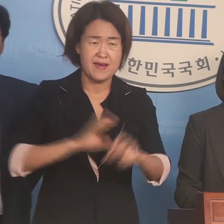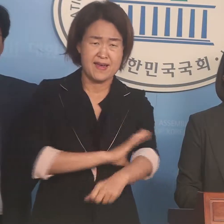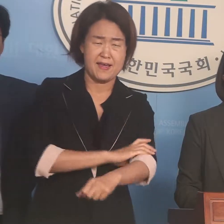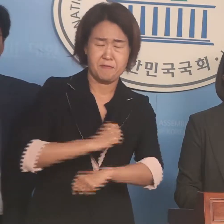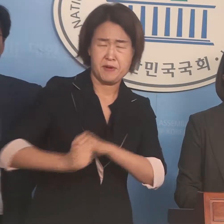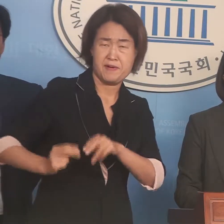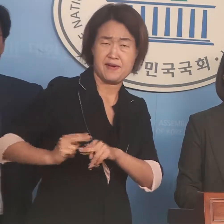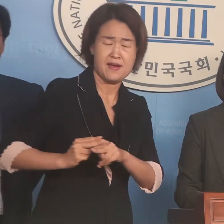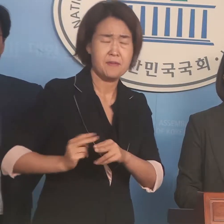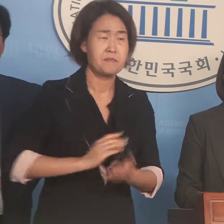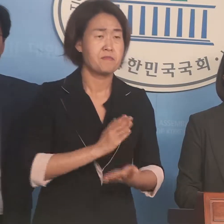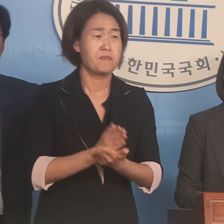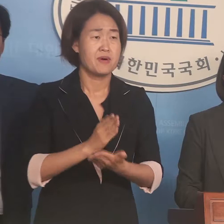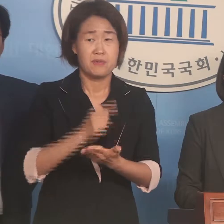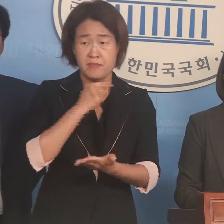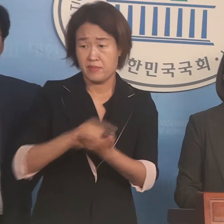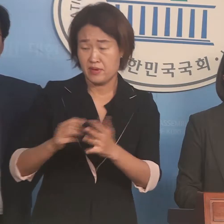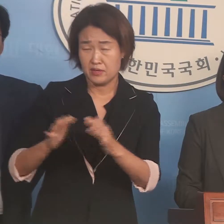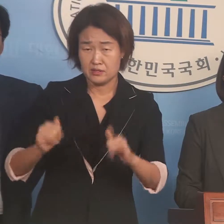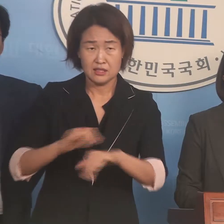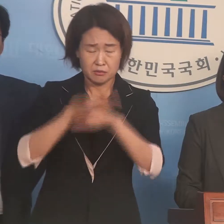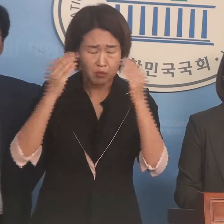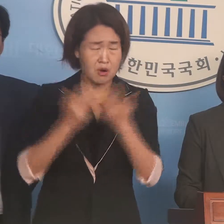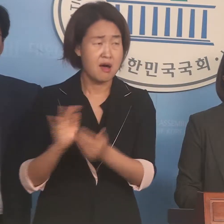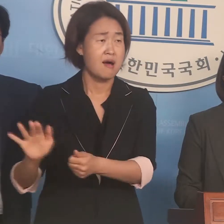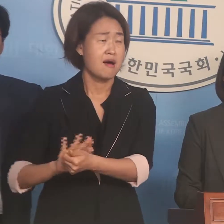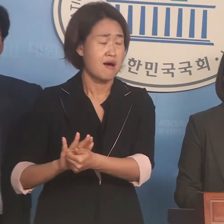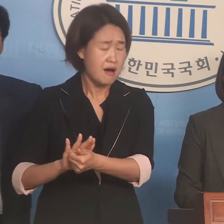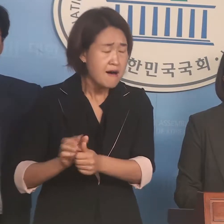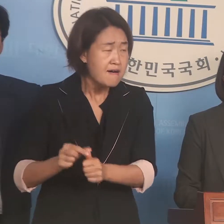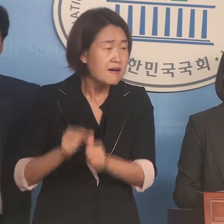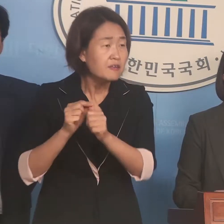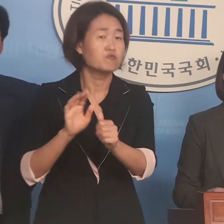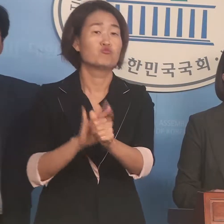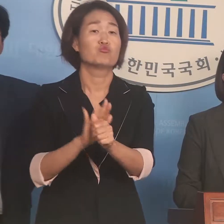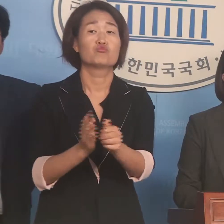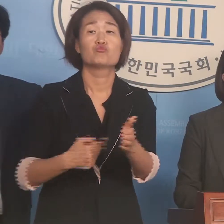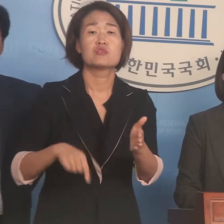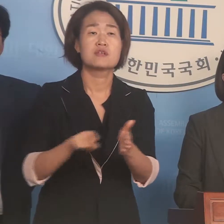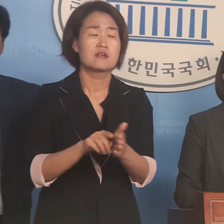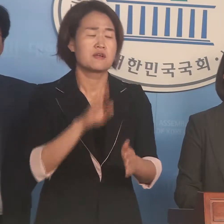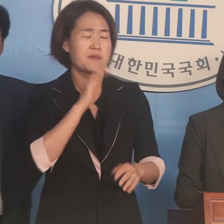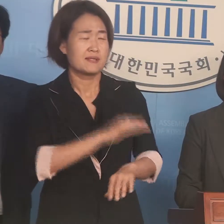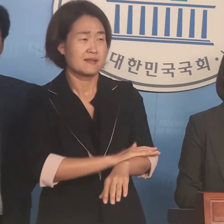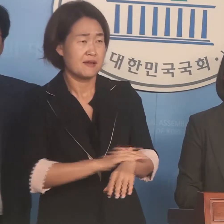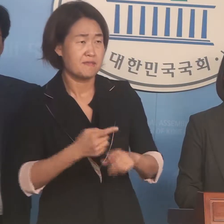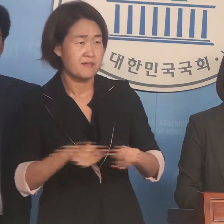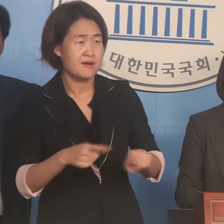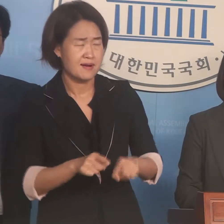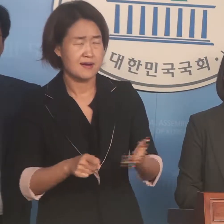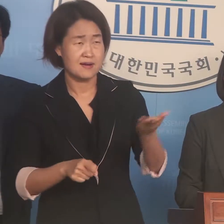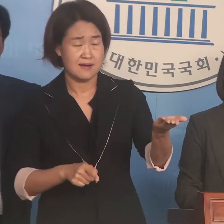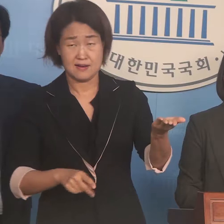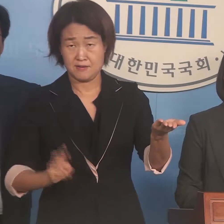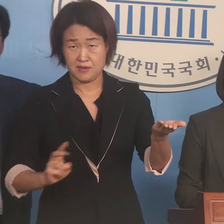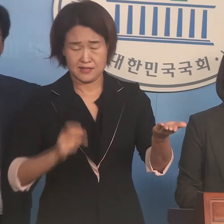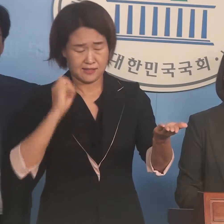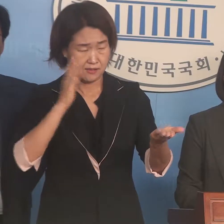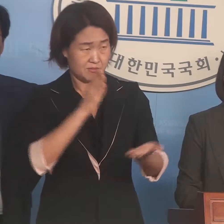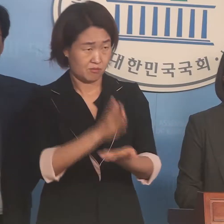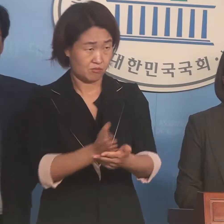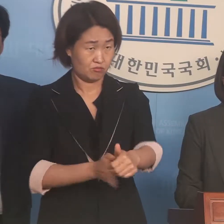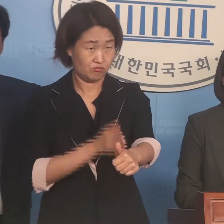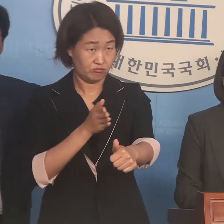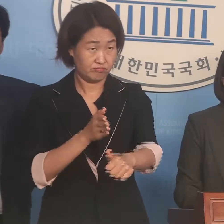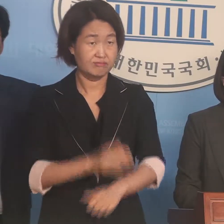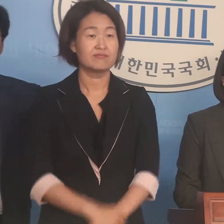피해자들이 구제받을 수 있도록 공정위의 모든 노력을 쏟는가를 통해서 평가받게 될 거라는 점 잊지 말아주시기